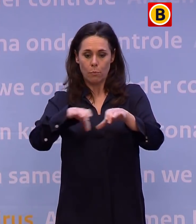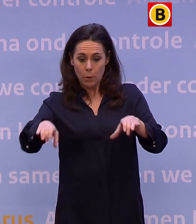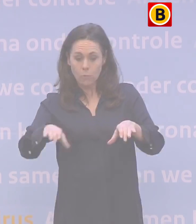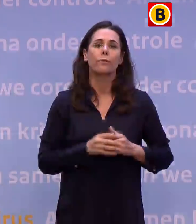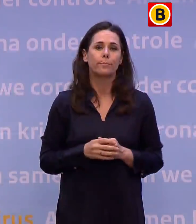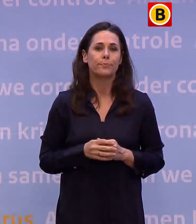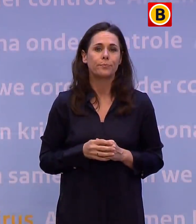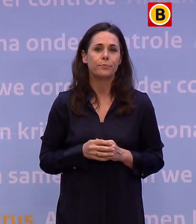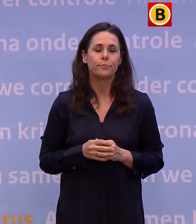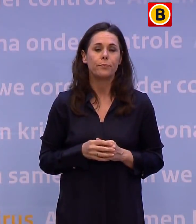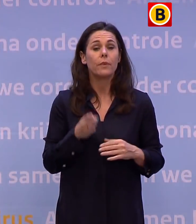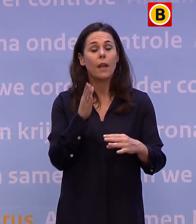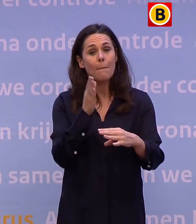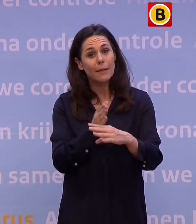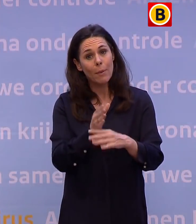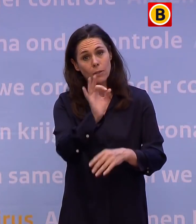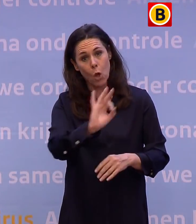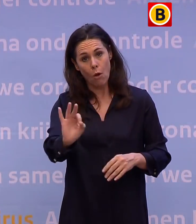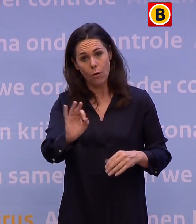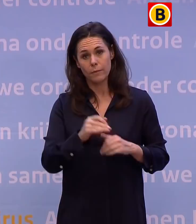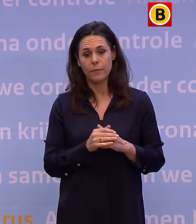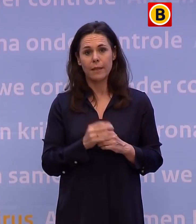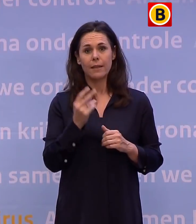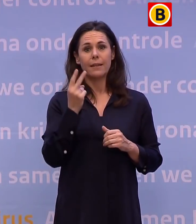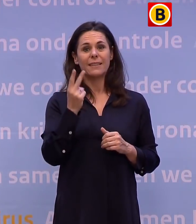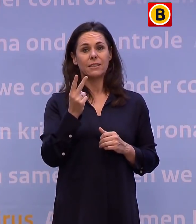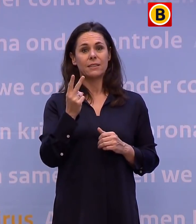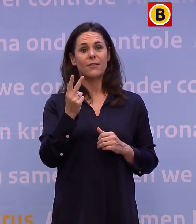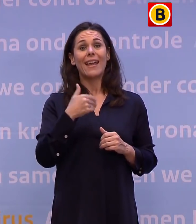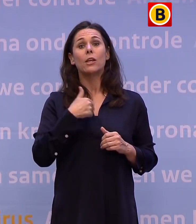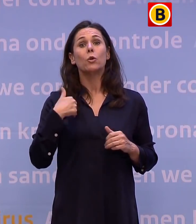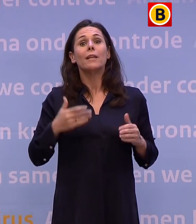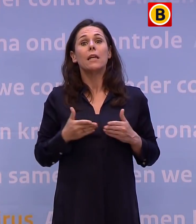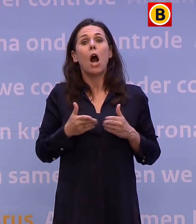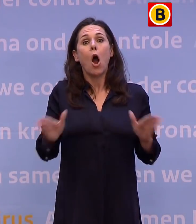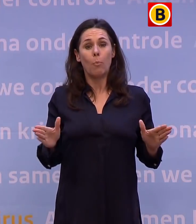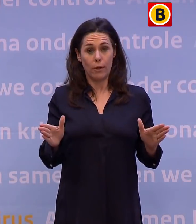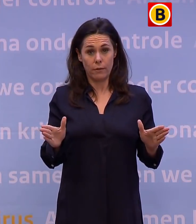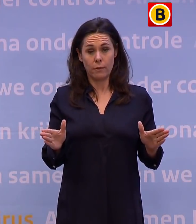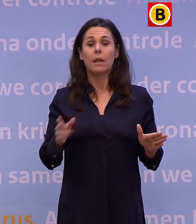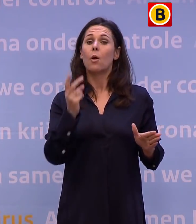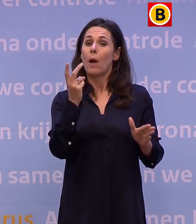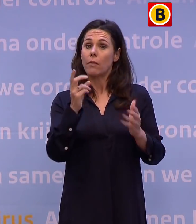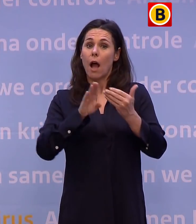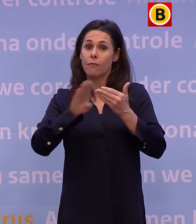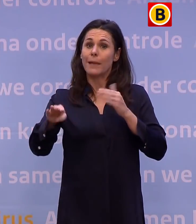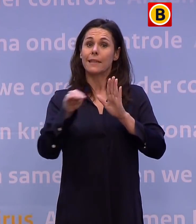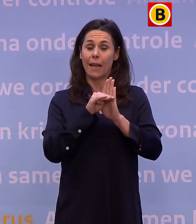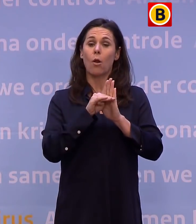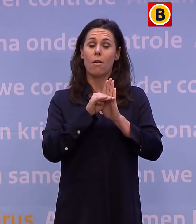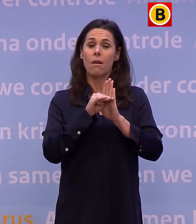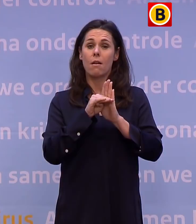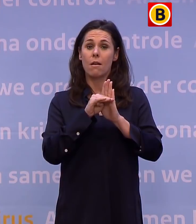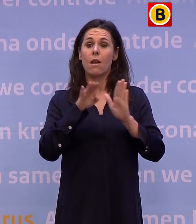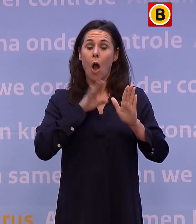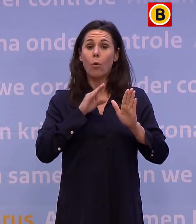de regel. De middelbare scholen gaan per 2 juni open op basis van de 1,5 meter regel. Ook voor